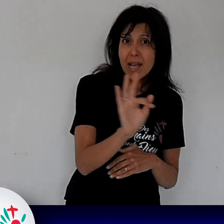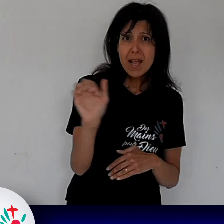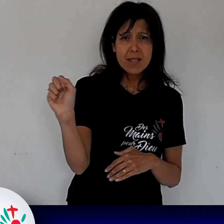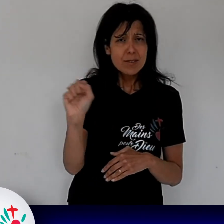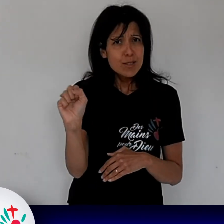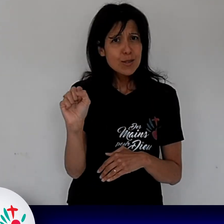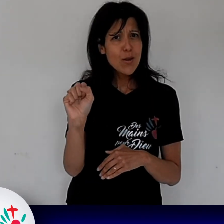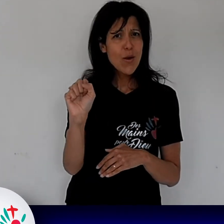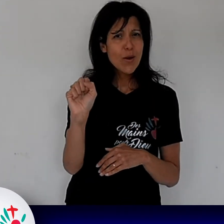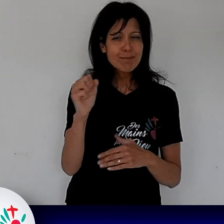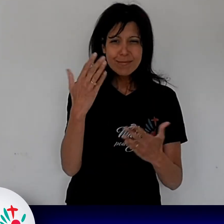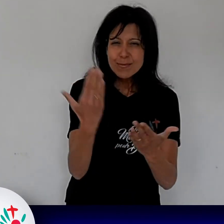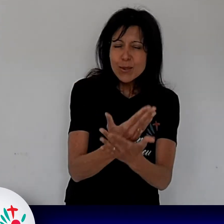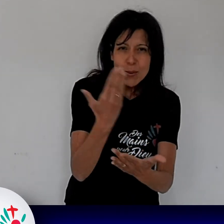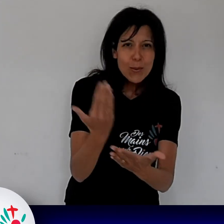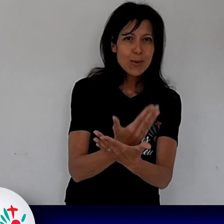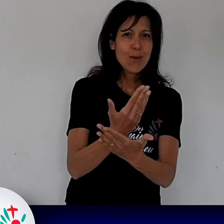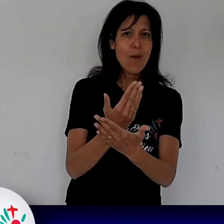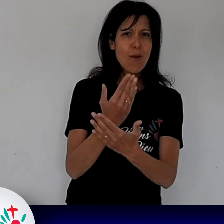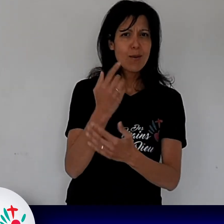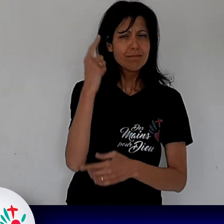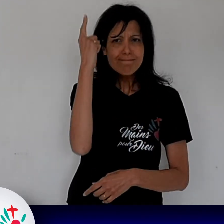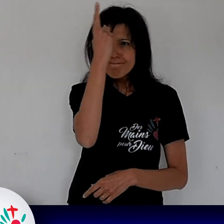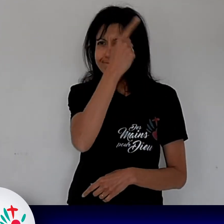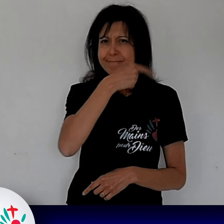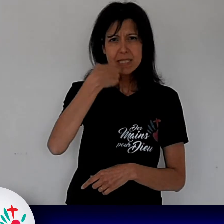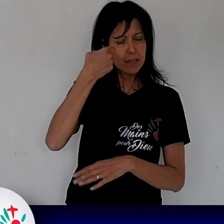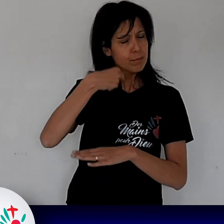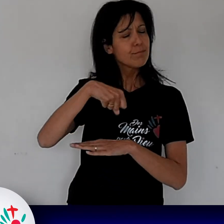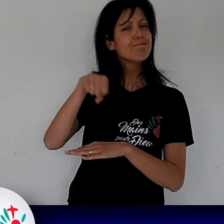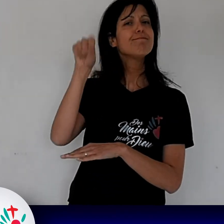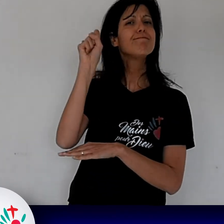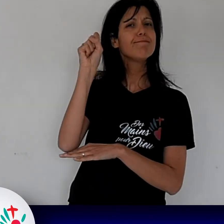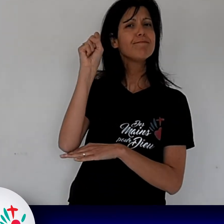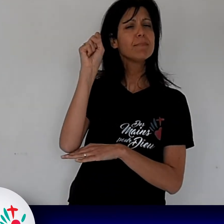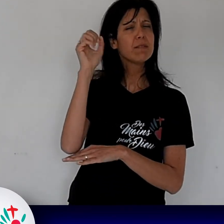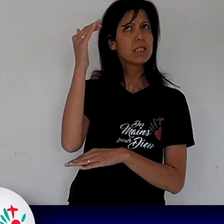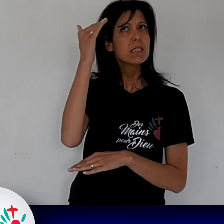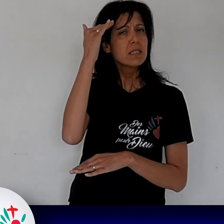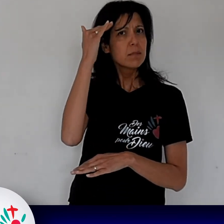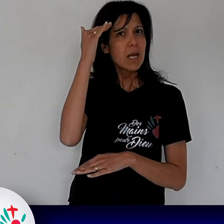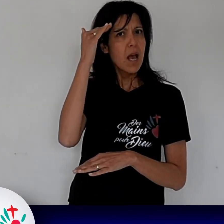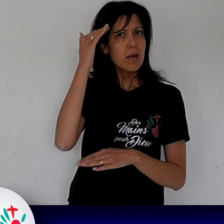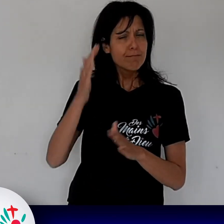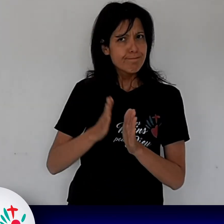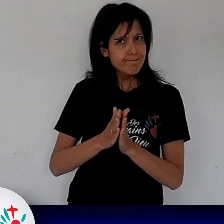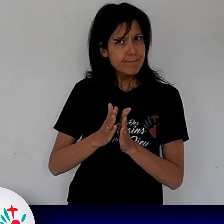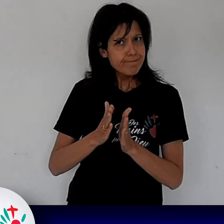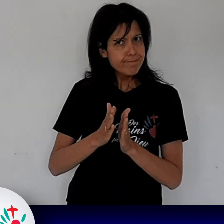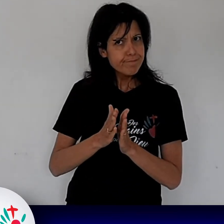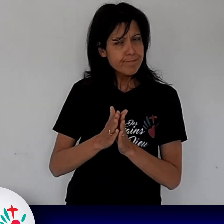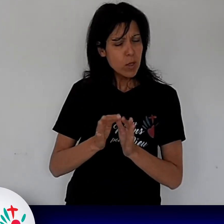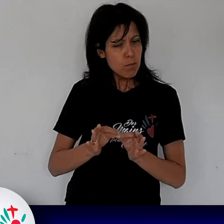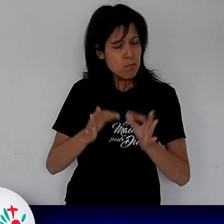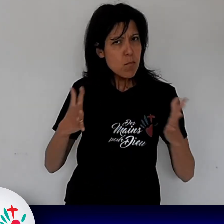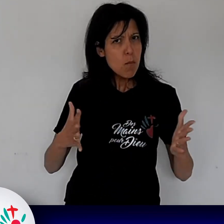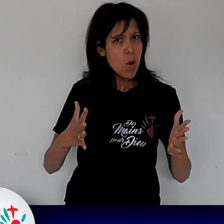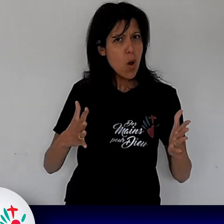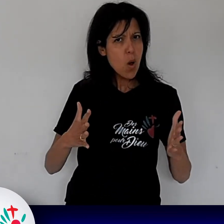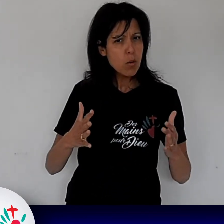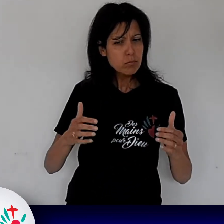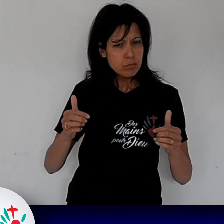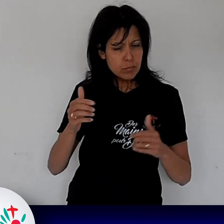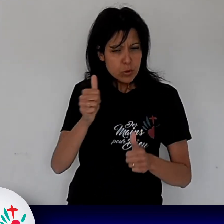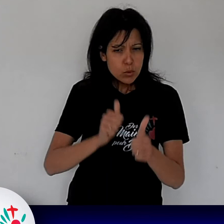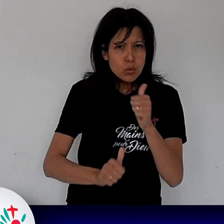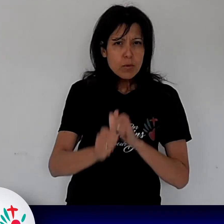tête. Ces moments sont pour un temps. Et Dieu a décidé, dans son amour